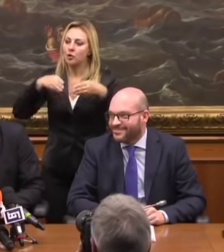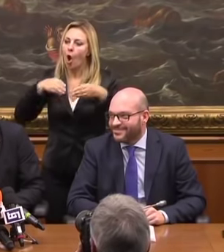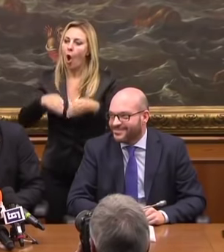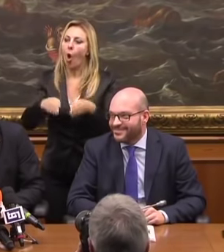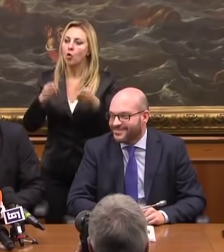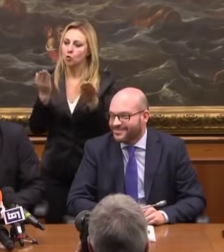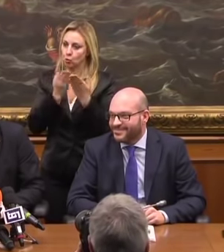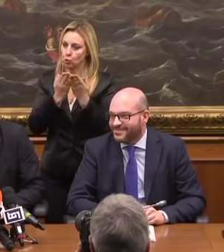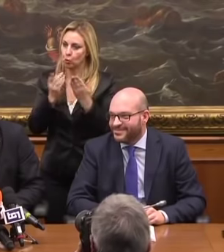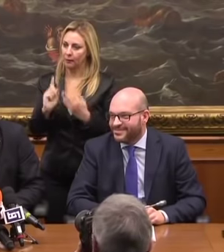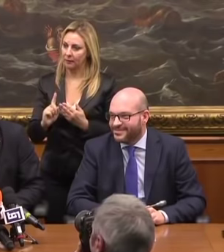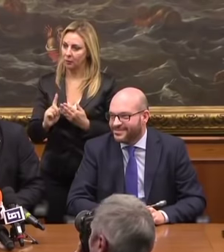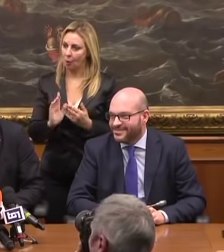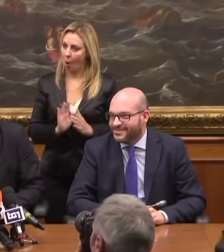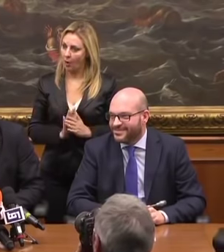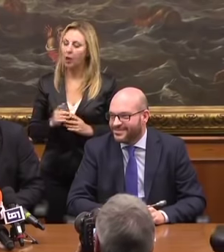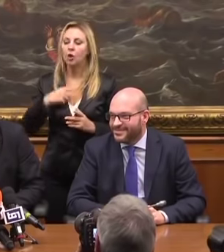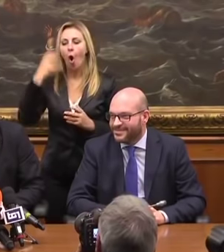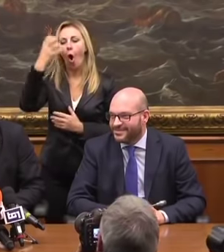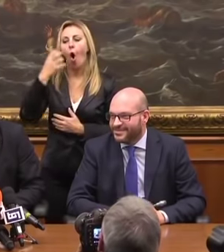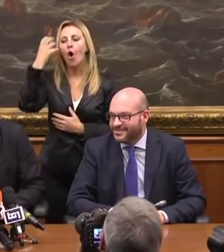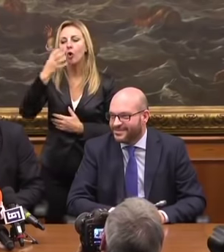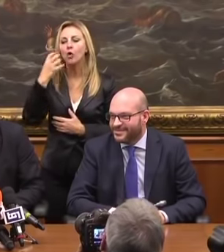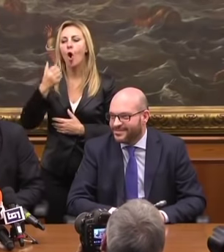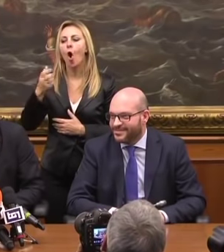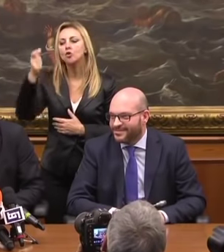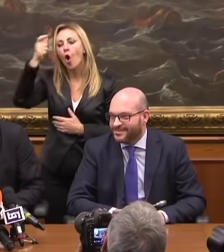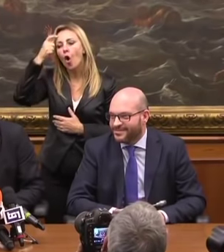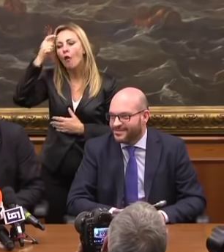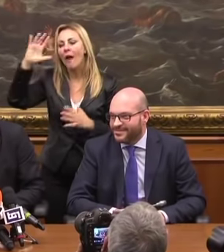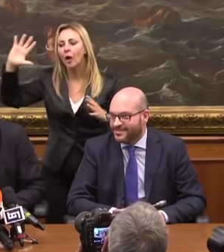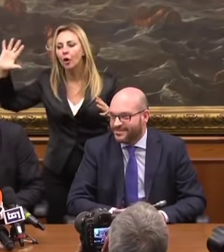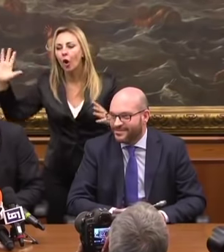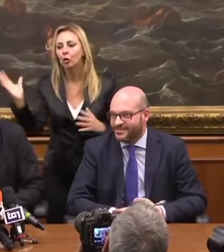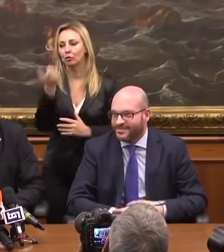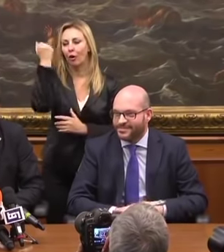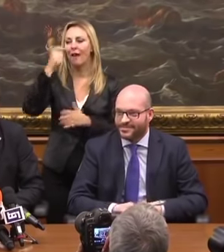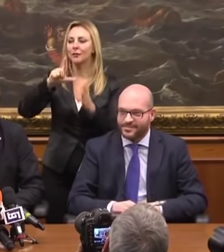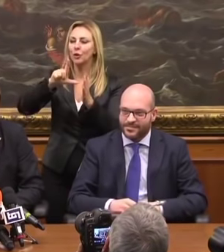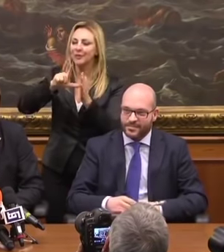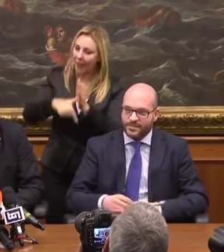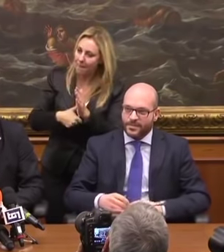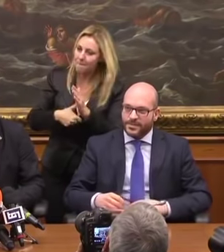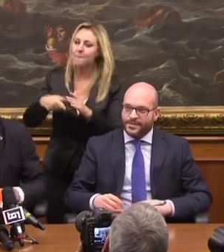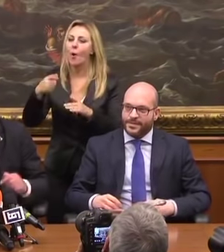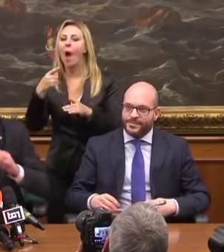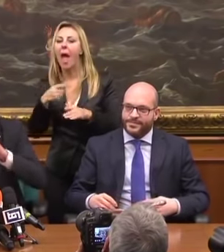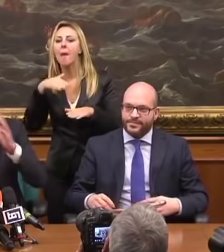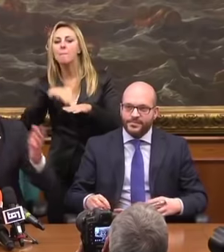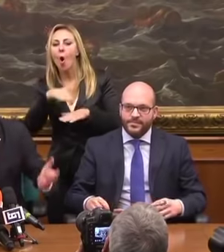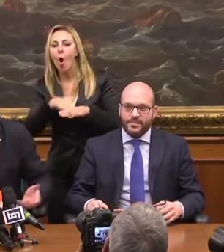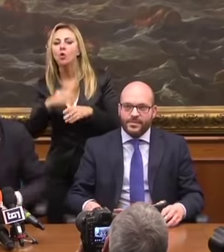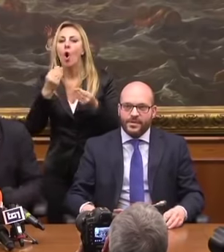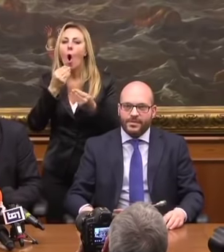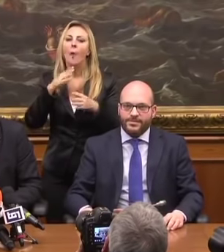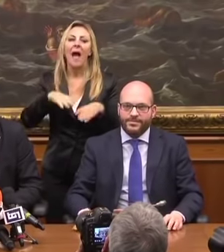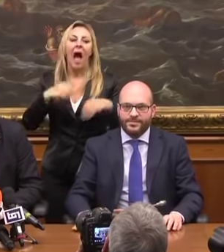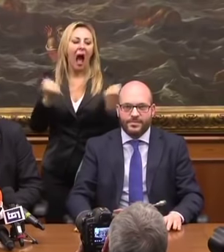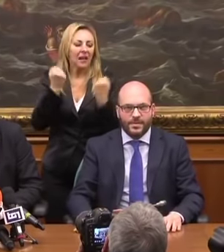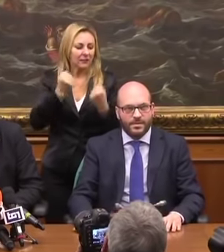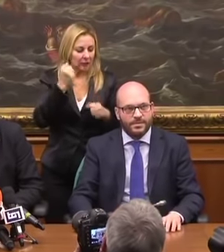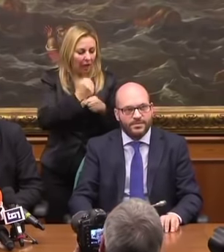degli studi. Sono orgoglioso che il governo abbia trovato il modo e il tempo, anche tramite iniziative parlamentari di diversi